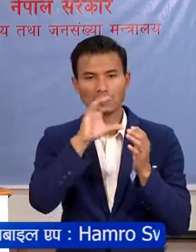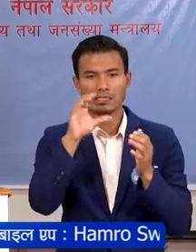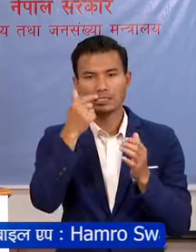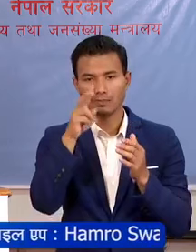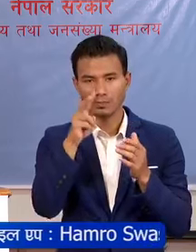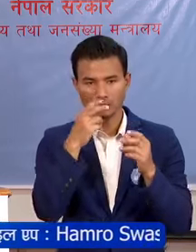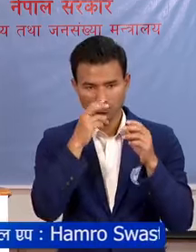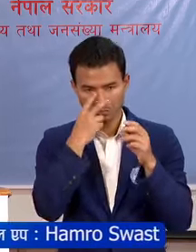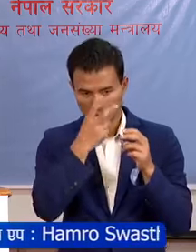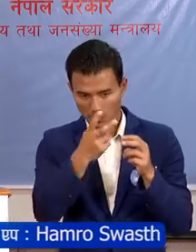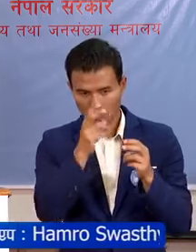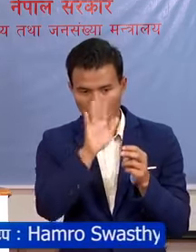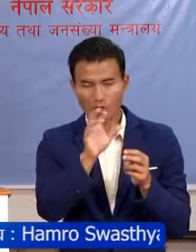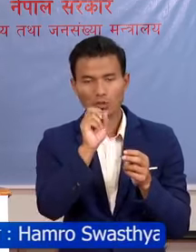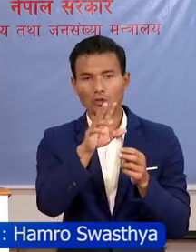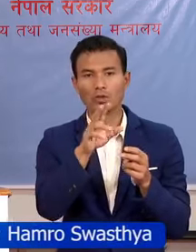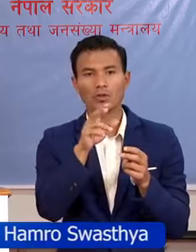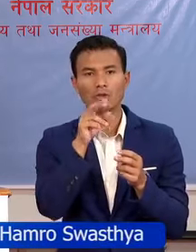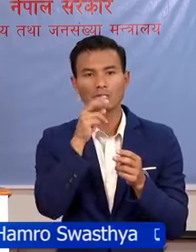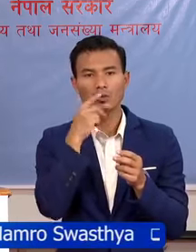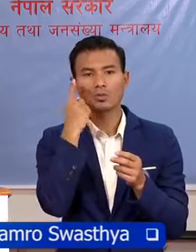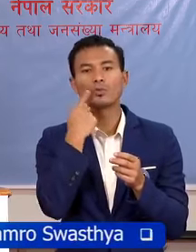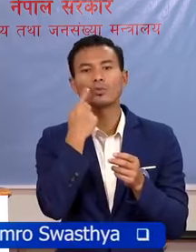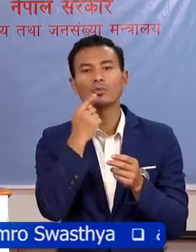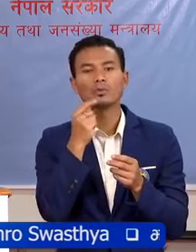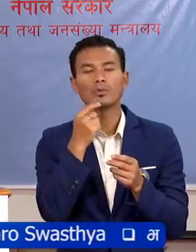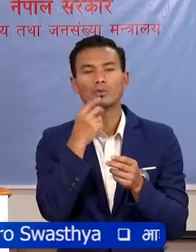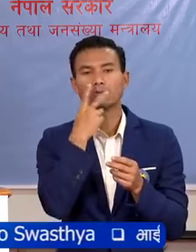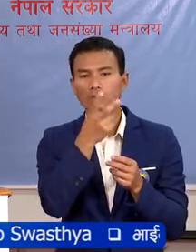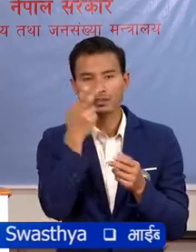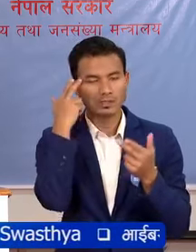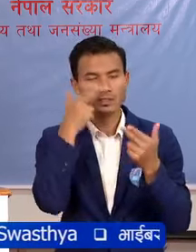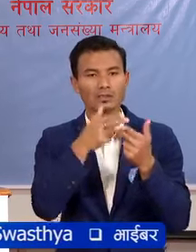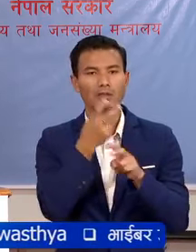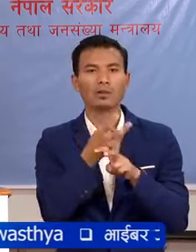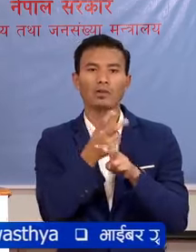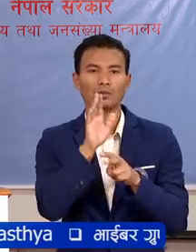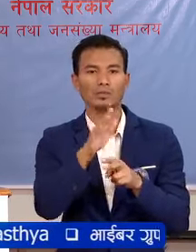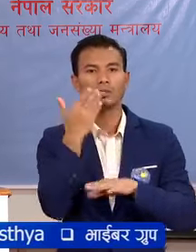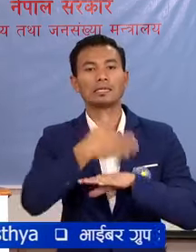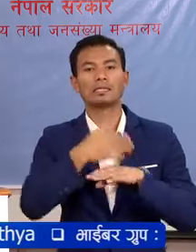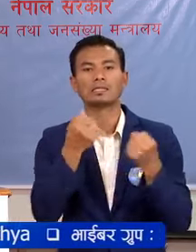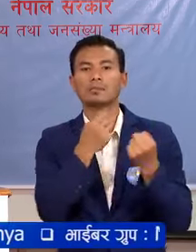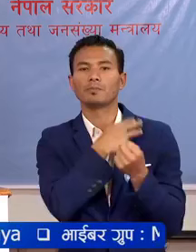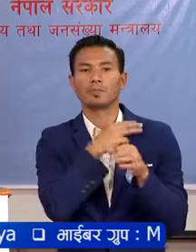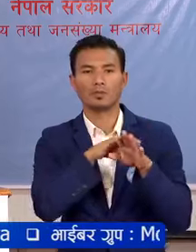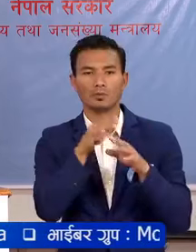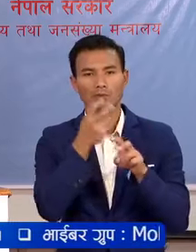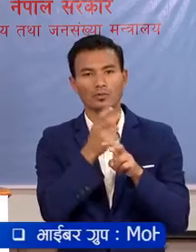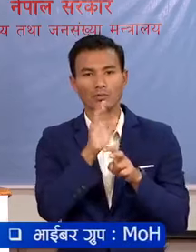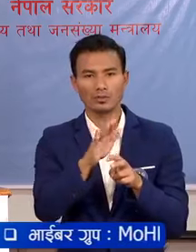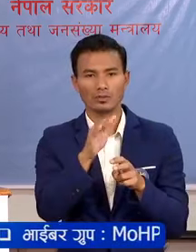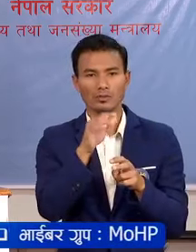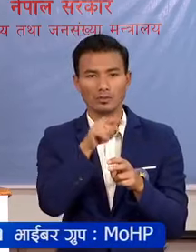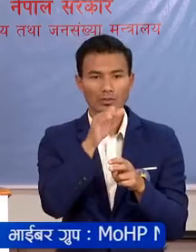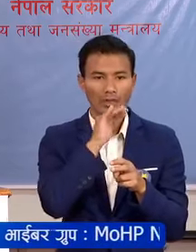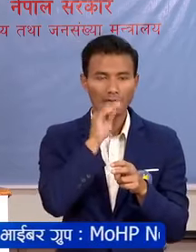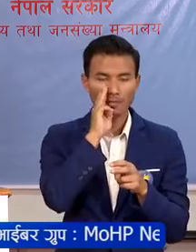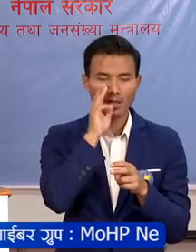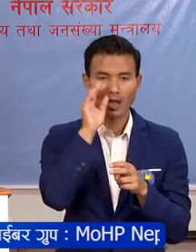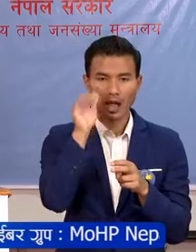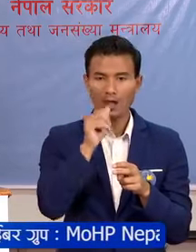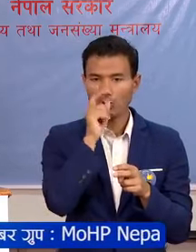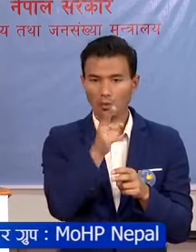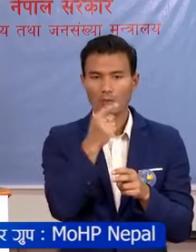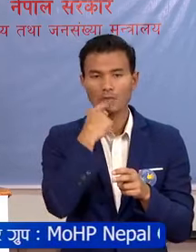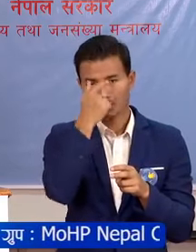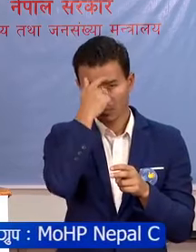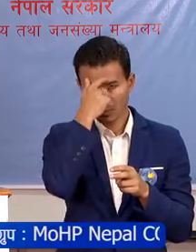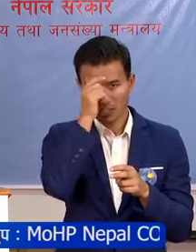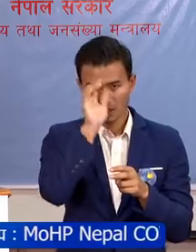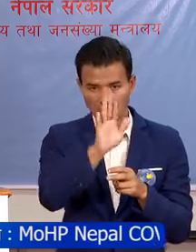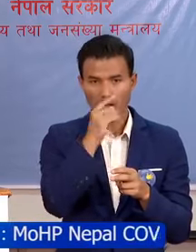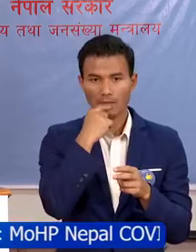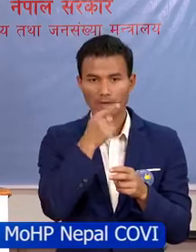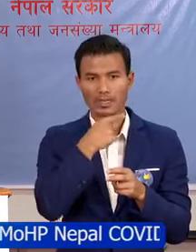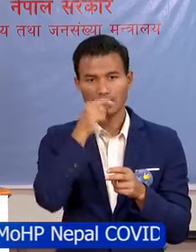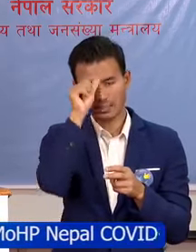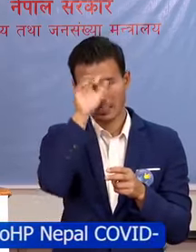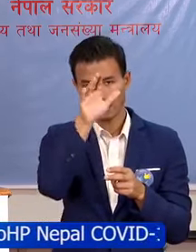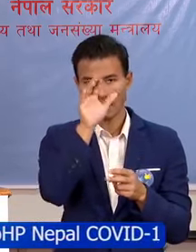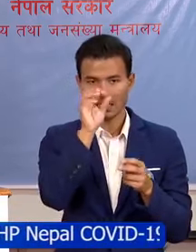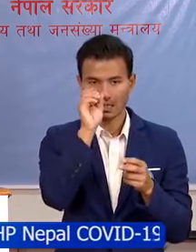त्या